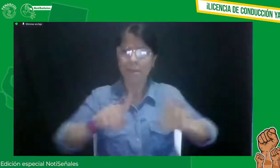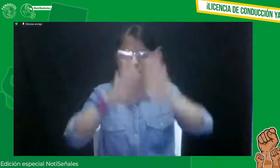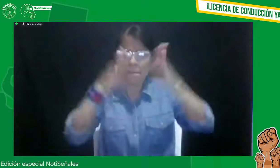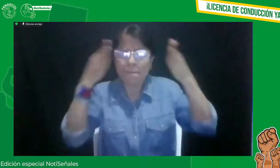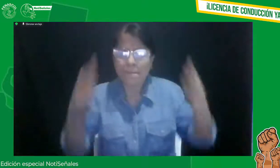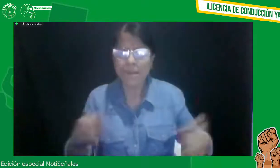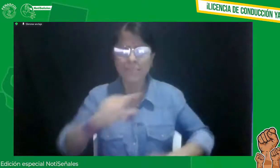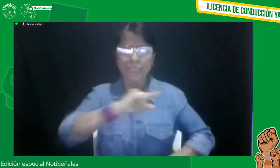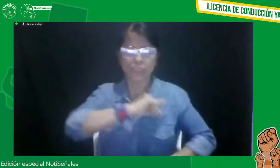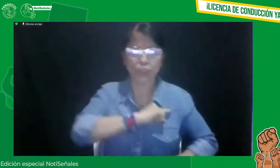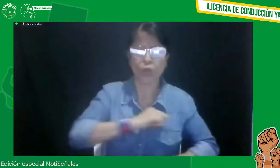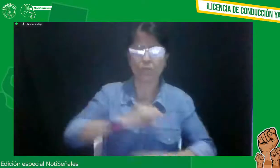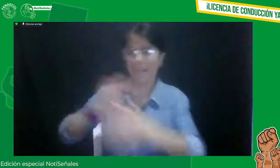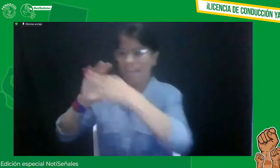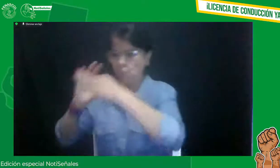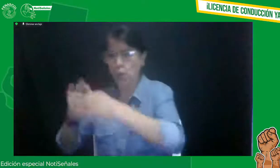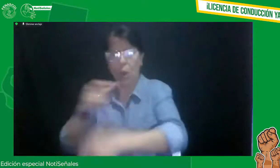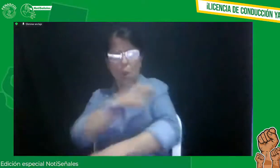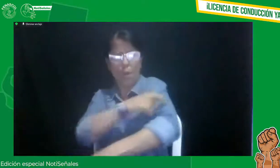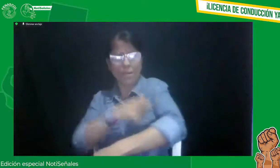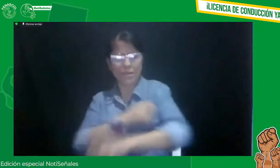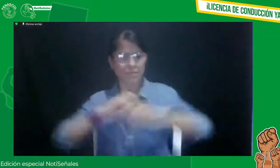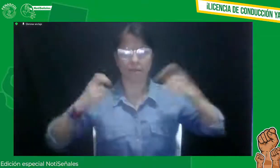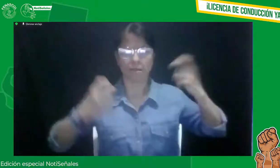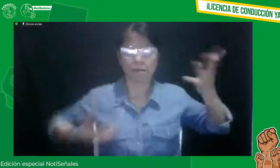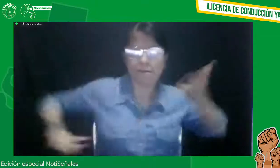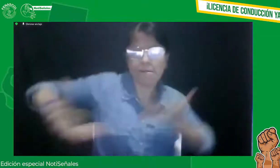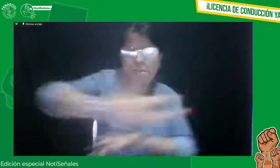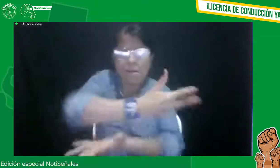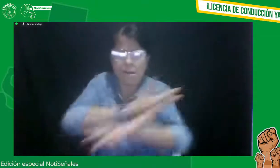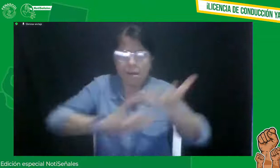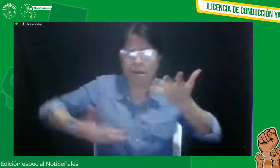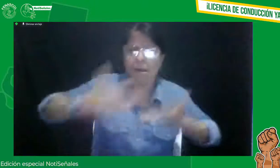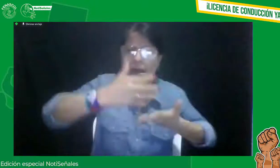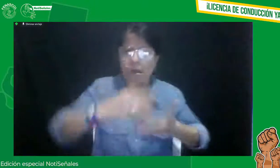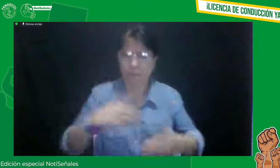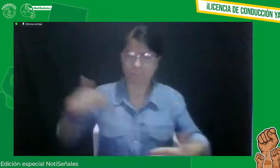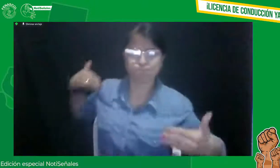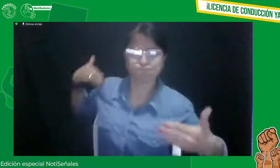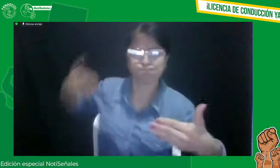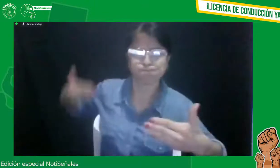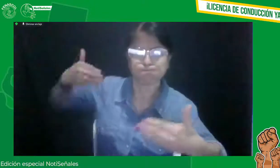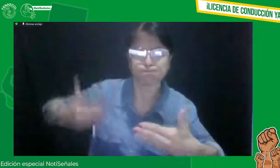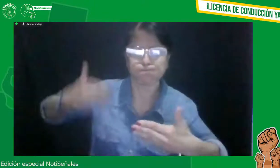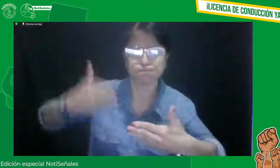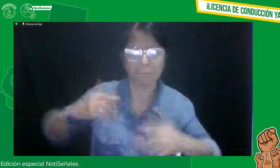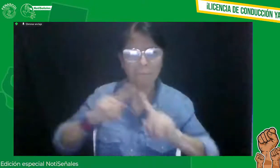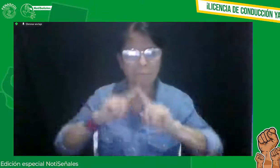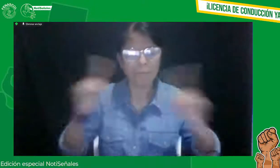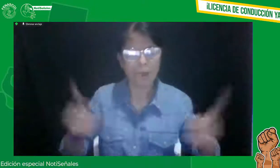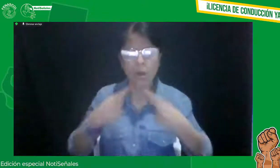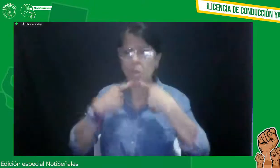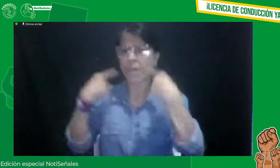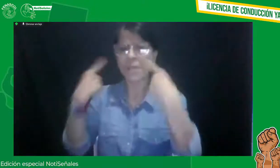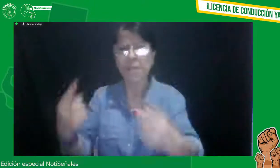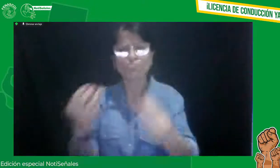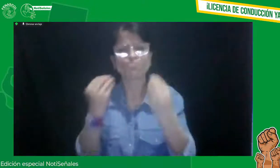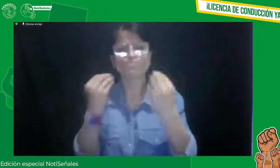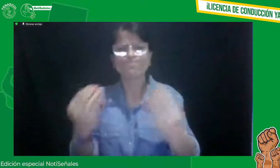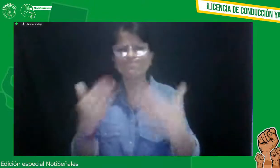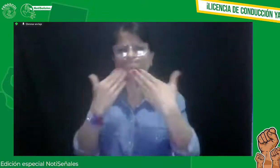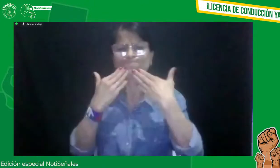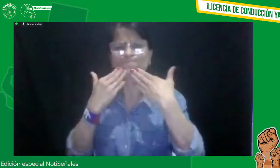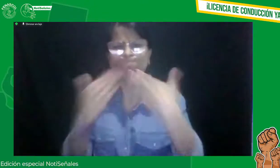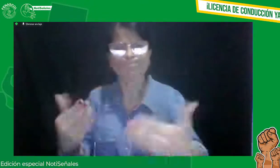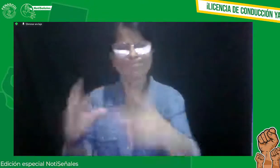FENASCOL para incidir en estos procesos y la participación precisamente de FENASCOL en estas mesas de trabajo